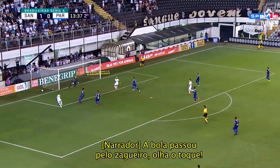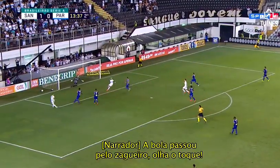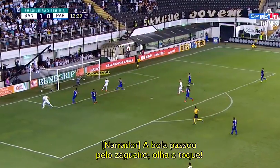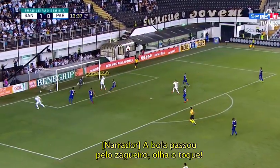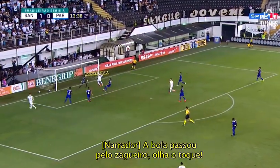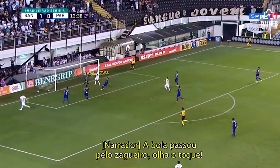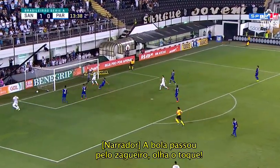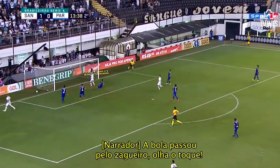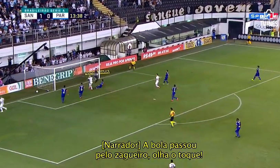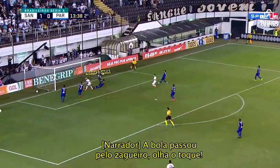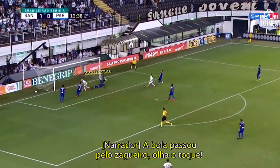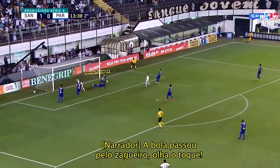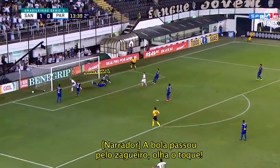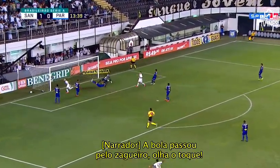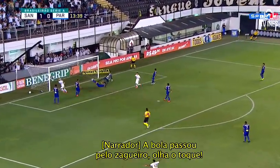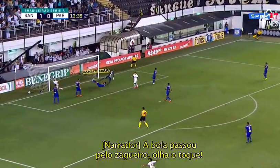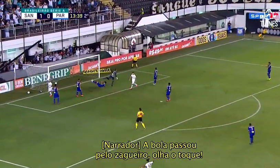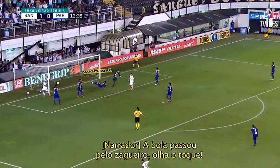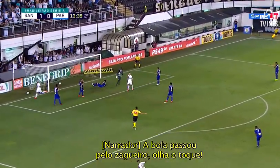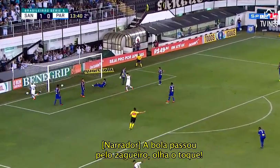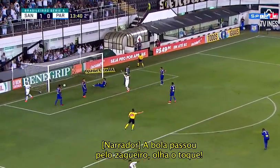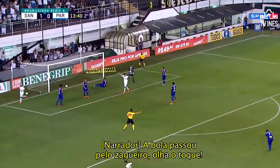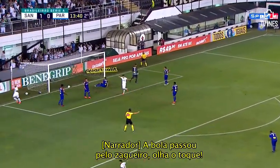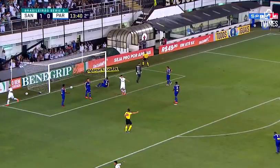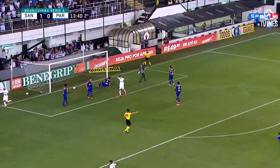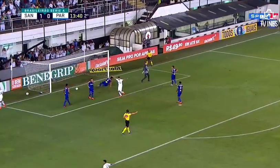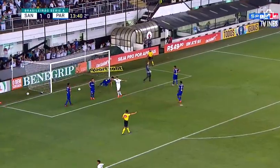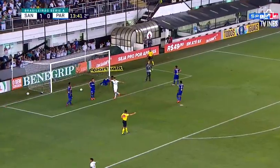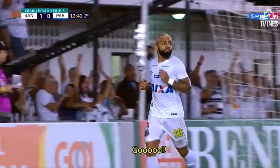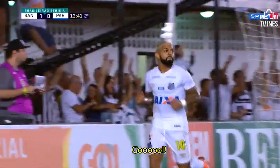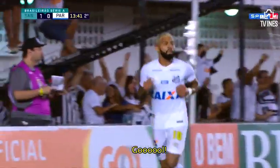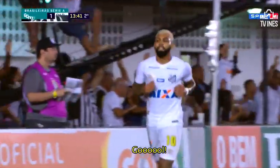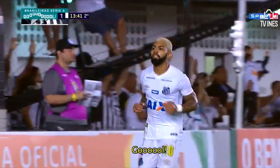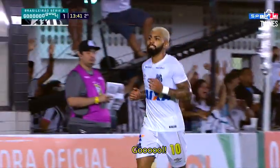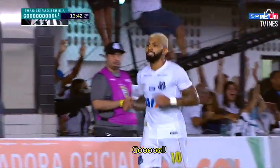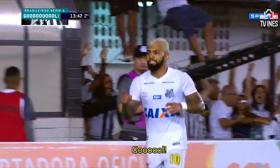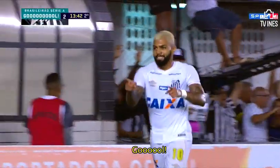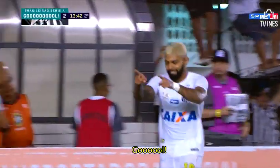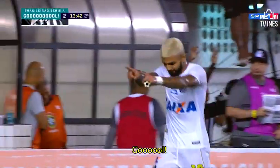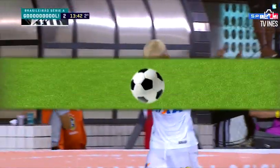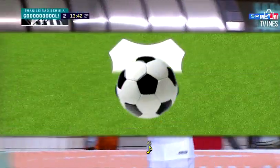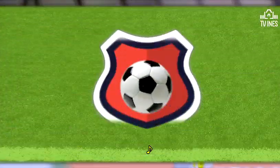Bola passou pelo zagueiro, olha o toque! Gol!